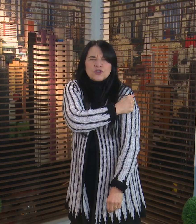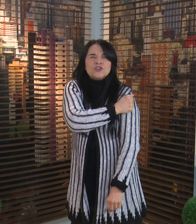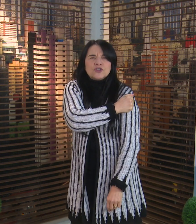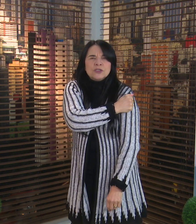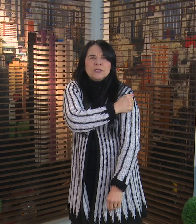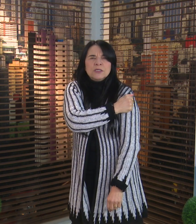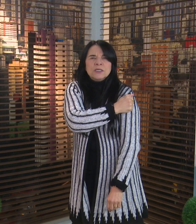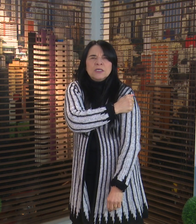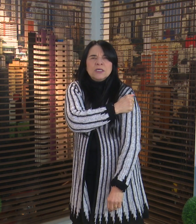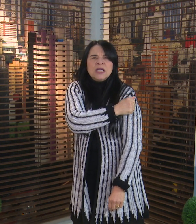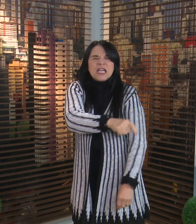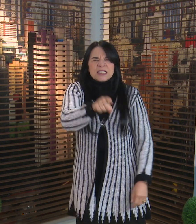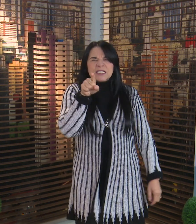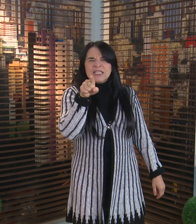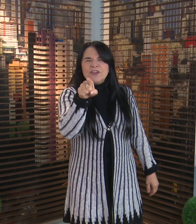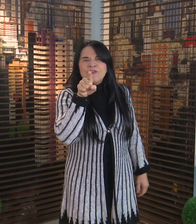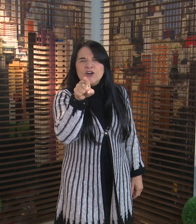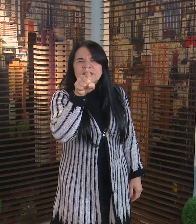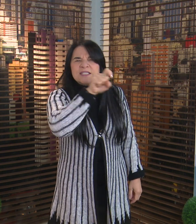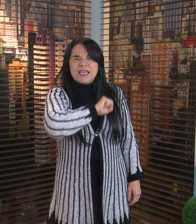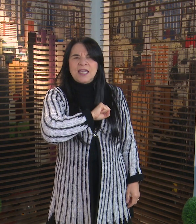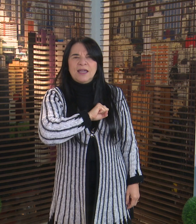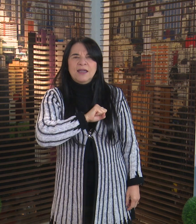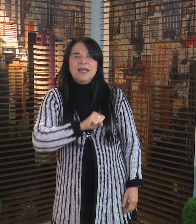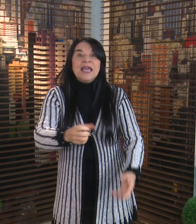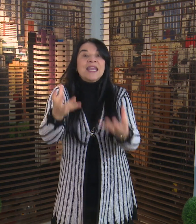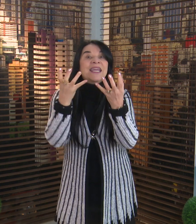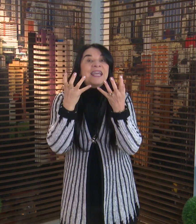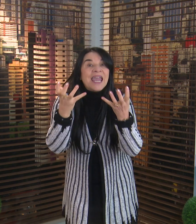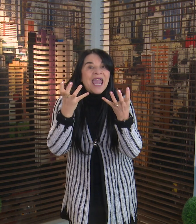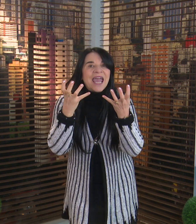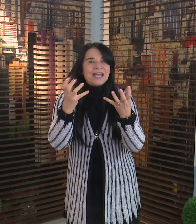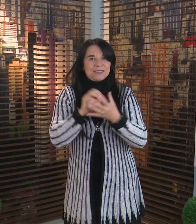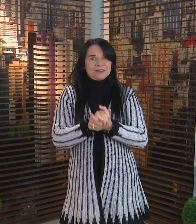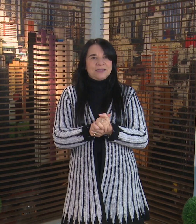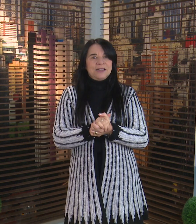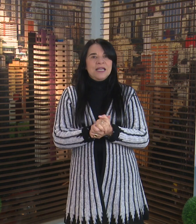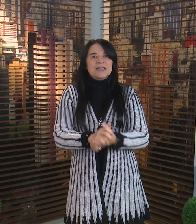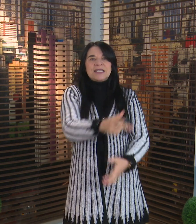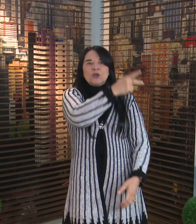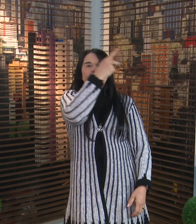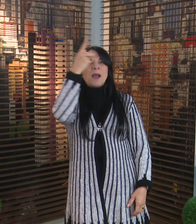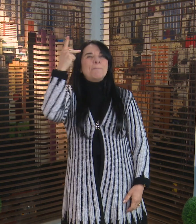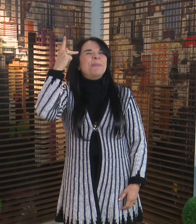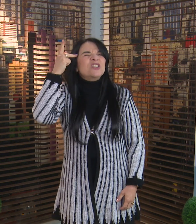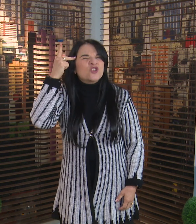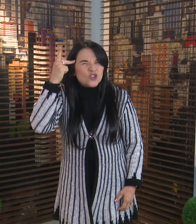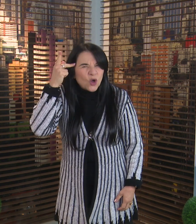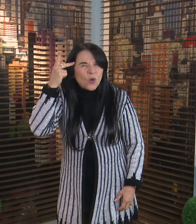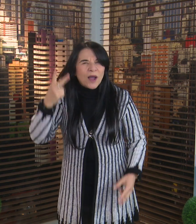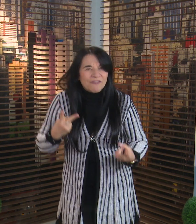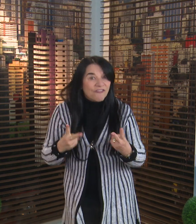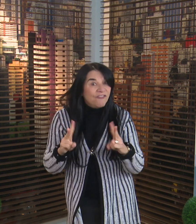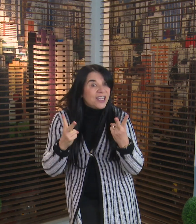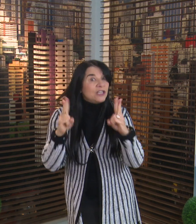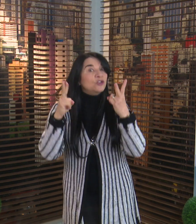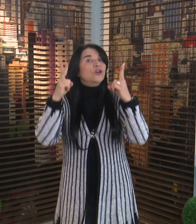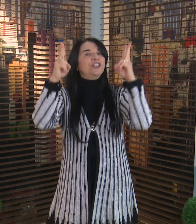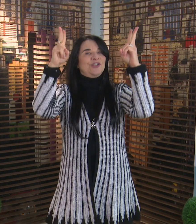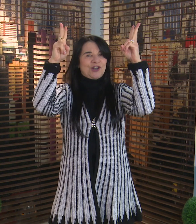Alunos, se você quer ser uma pessoa